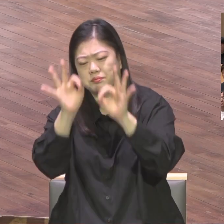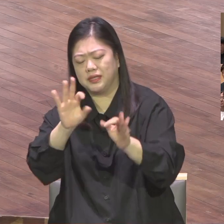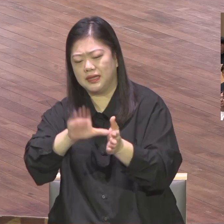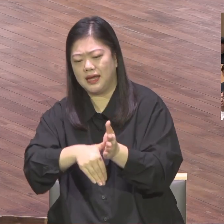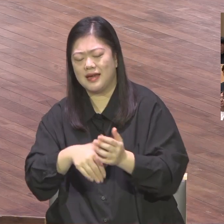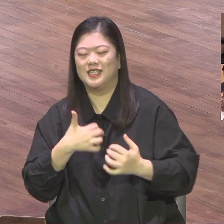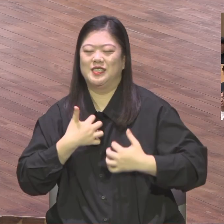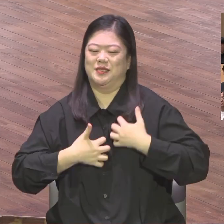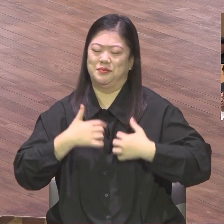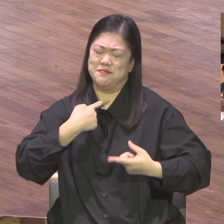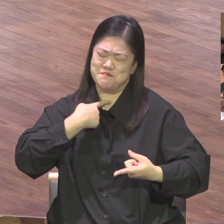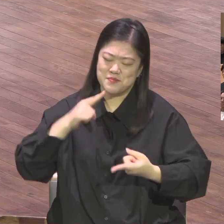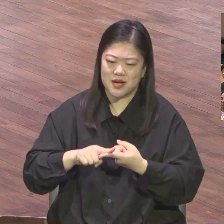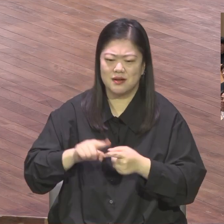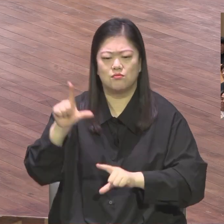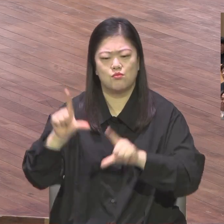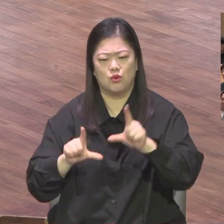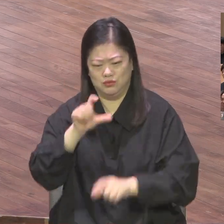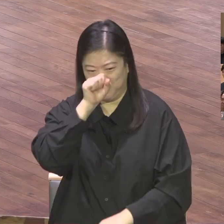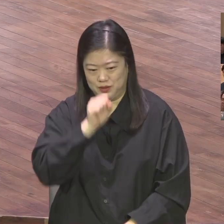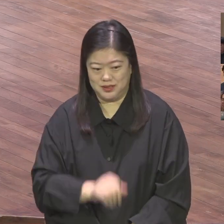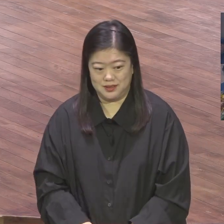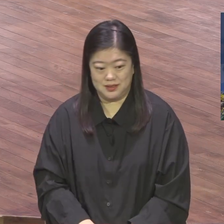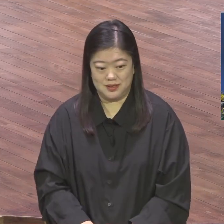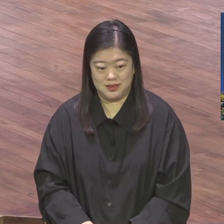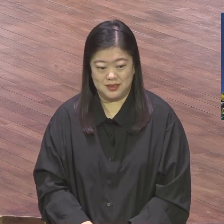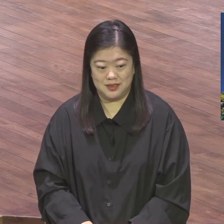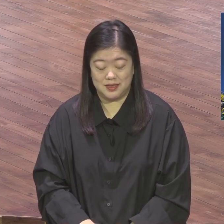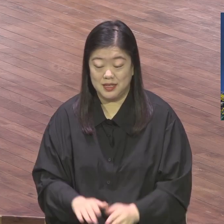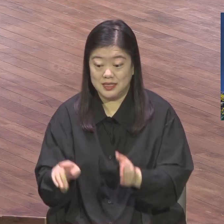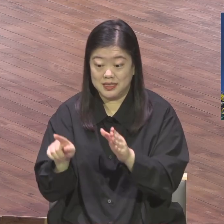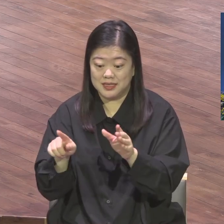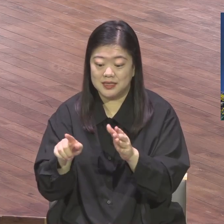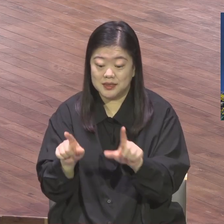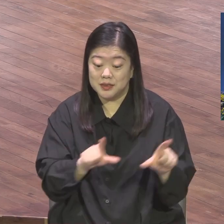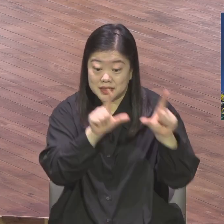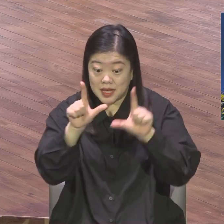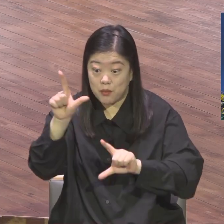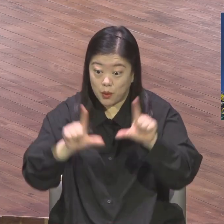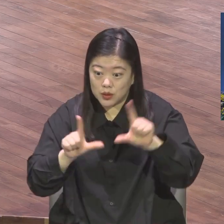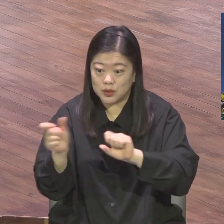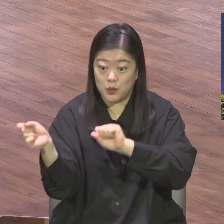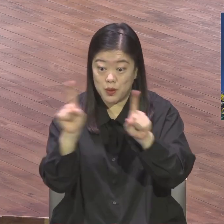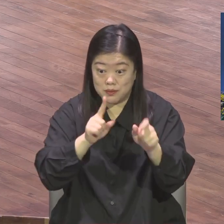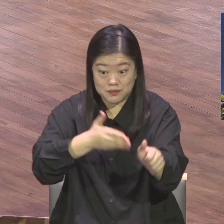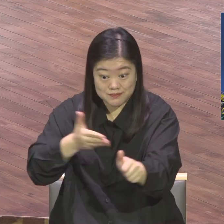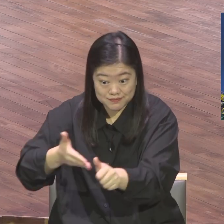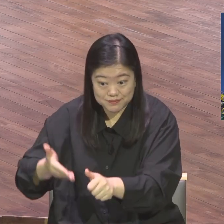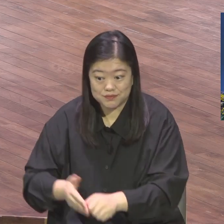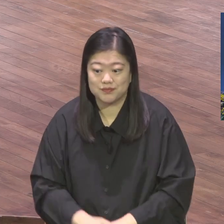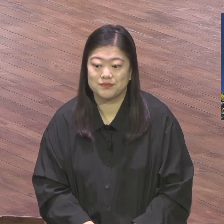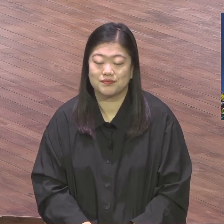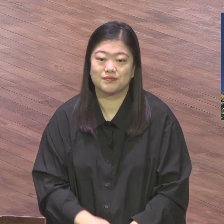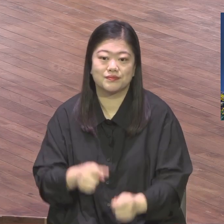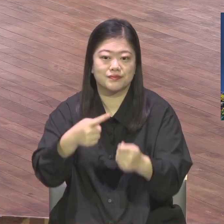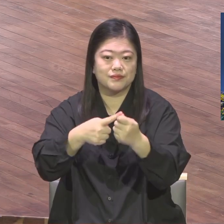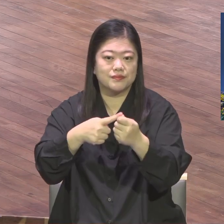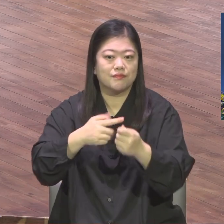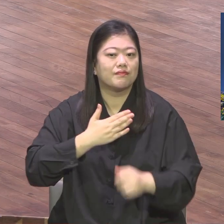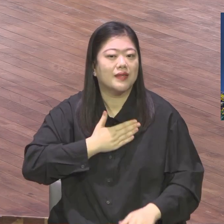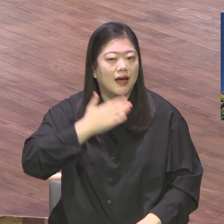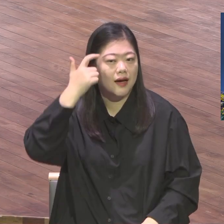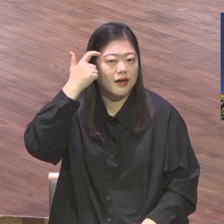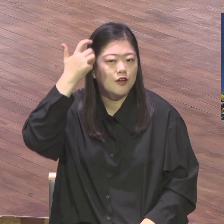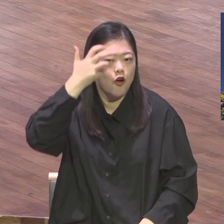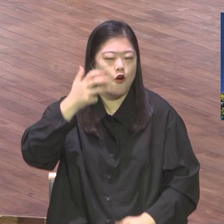얻는 복음의 증인으로 당당히 서시기를 주님으로 축복합니다. 그럼 첫째로 나의 영적 가치인식입니다.